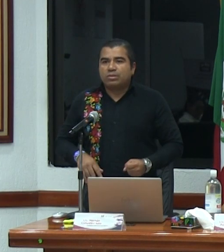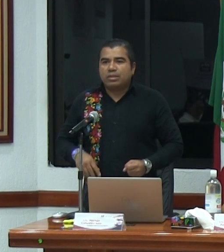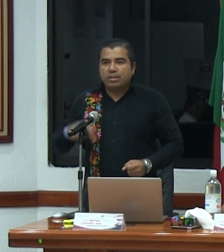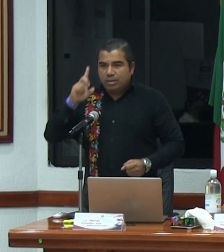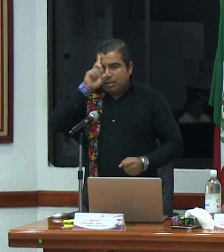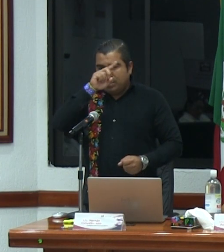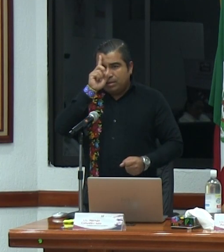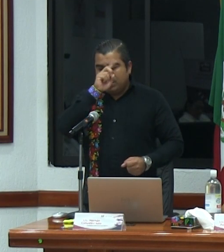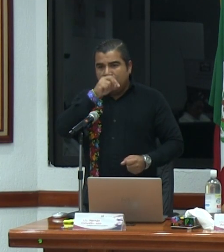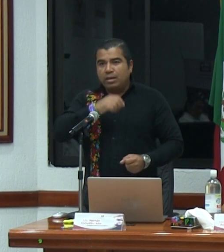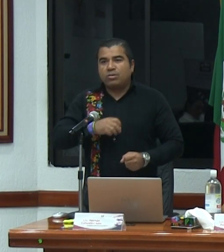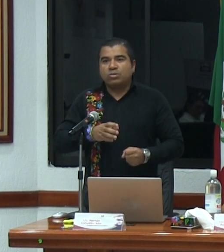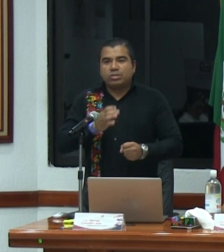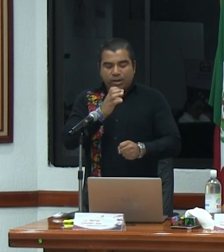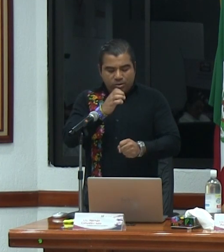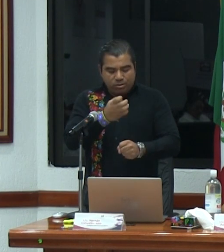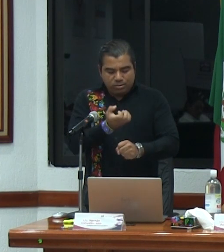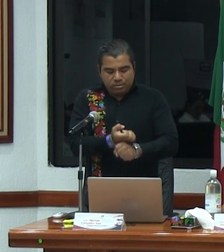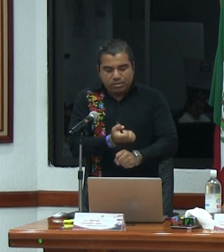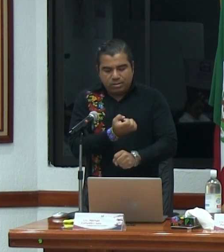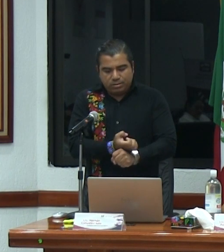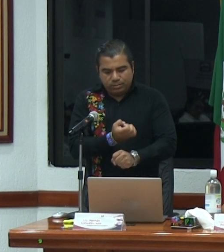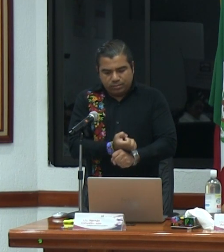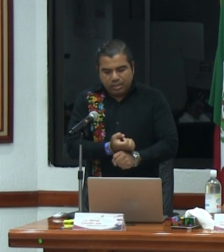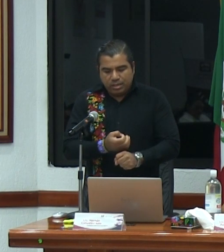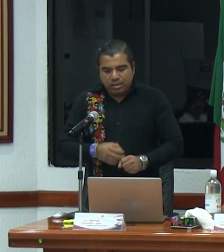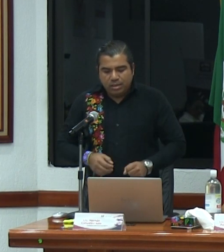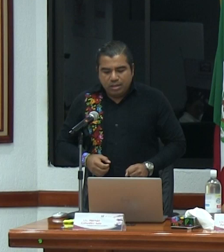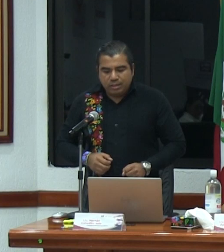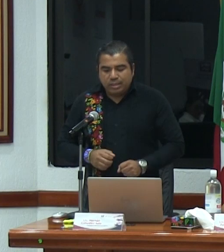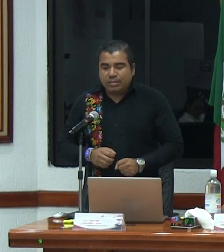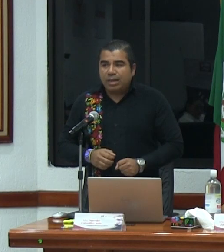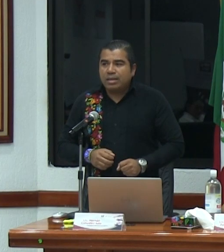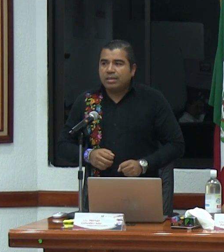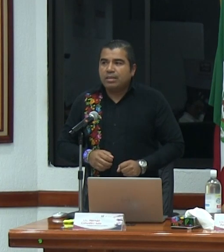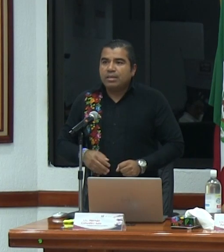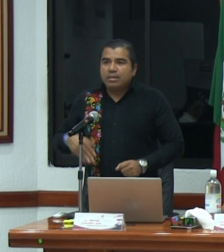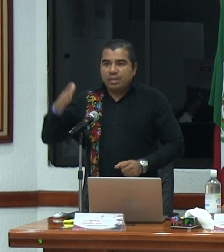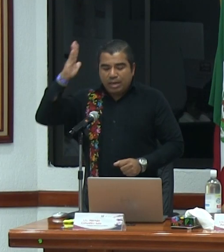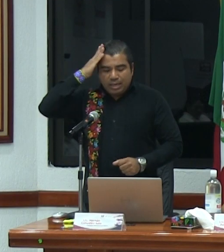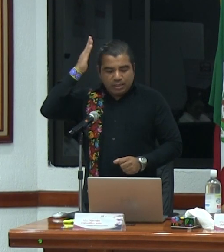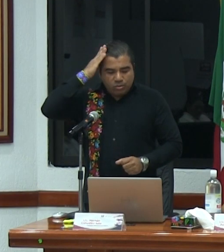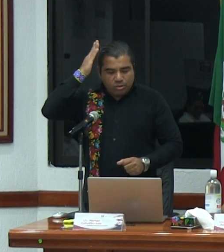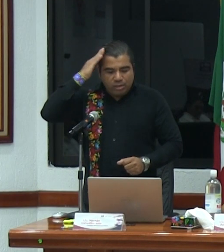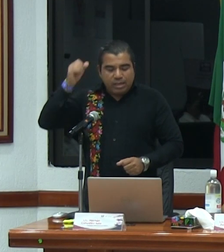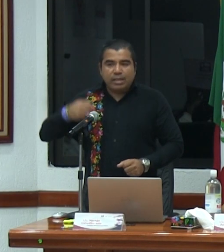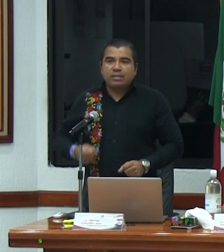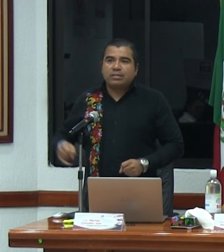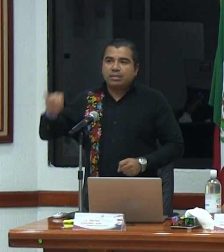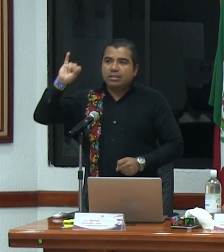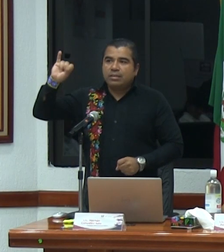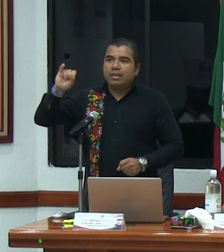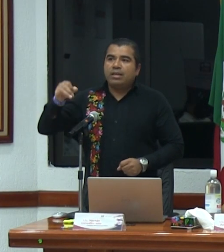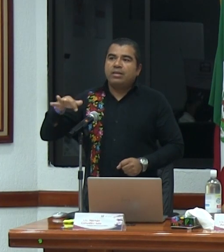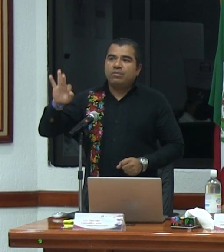el Consejo Estatal y a las autoridades de mi